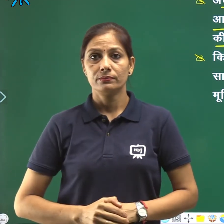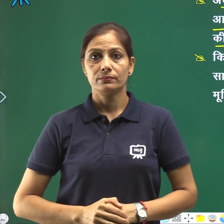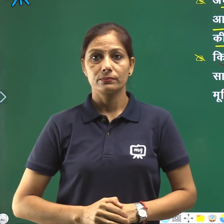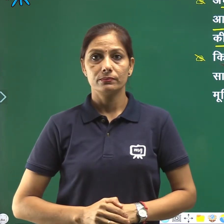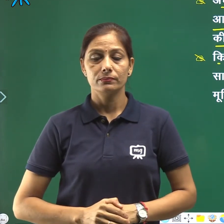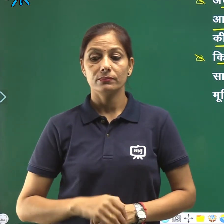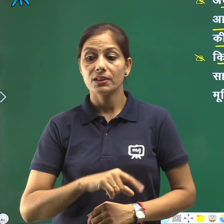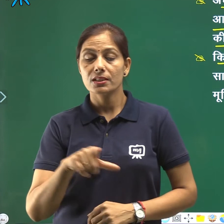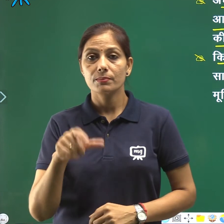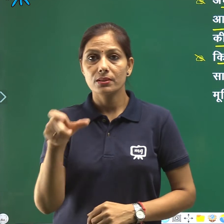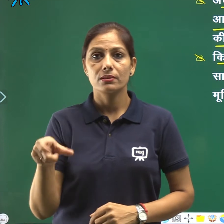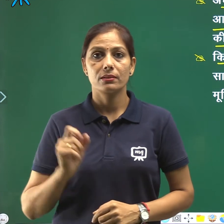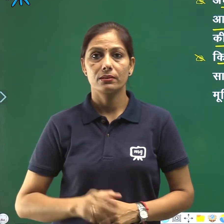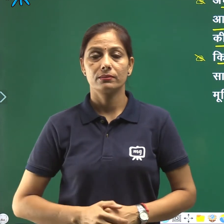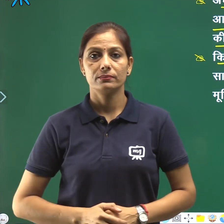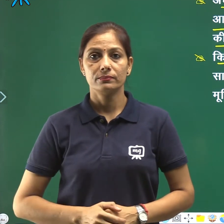किसी ने